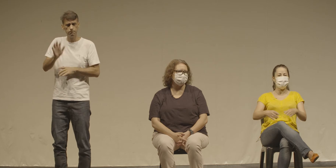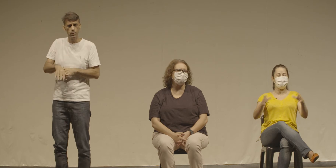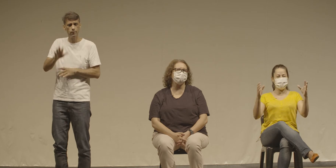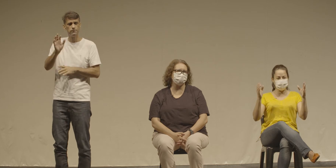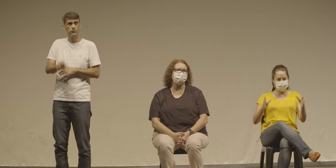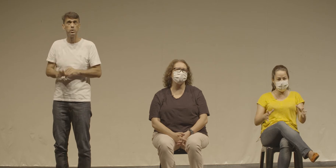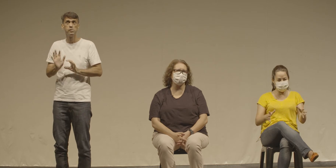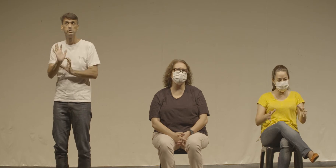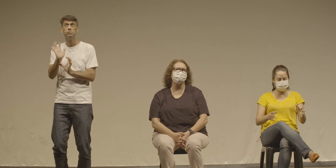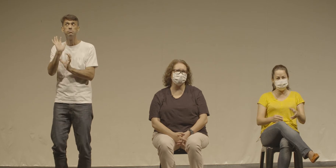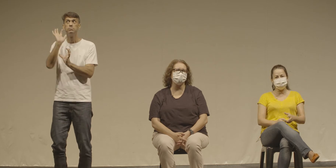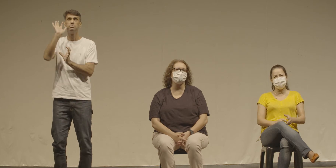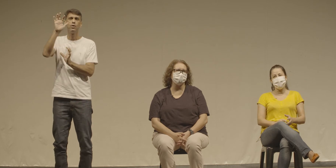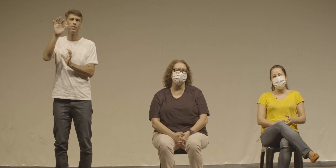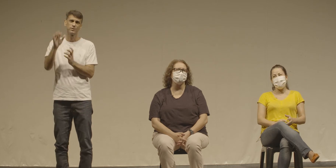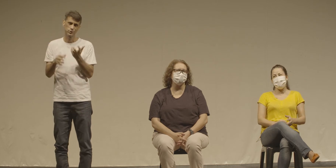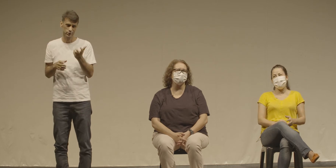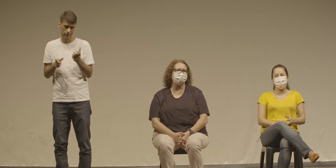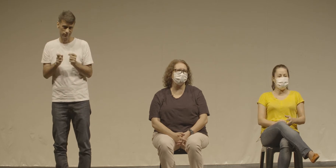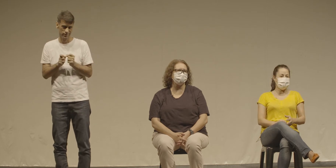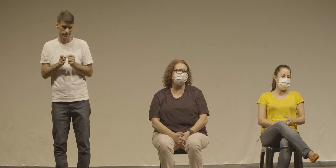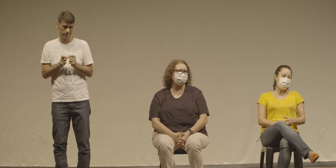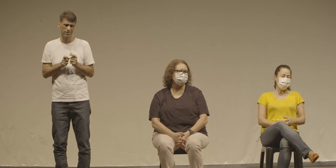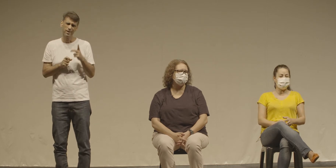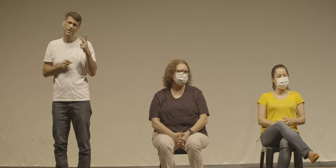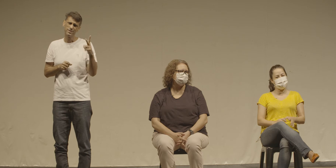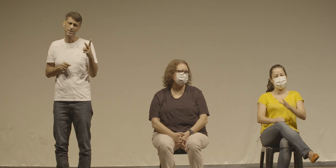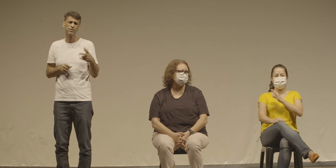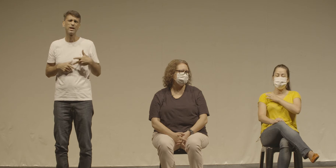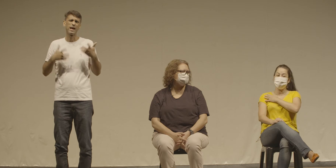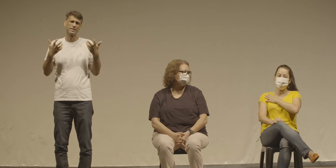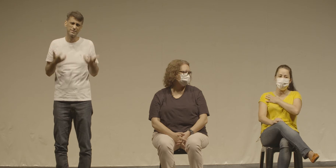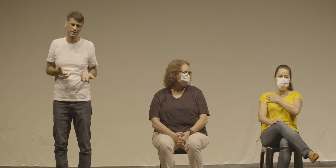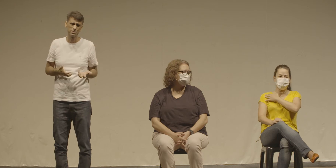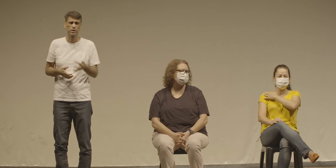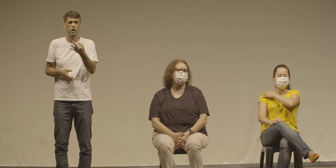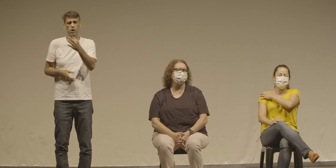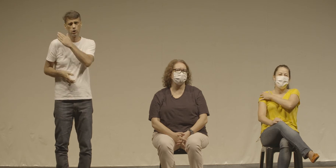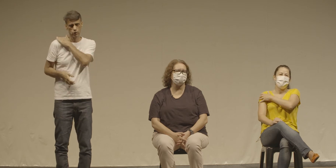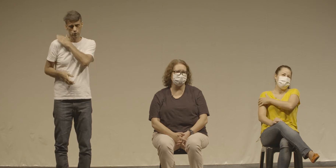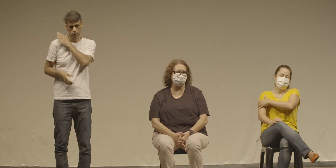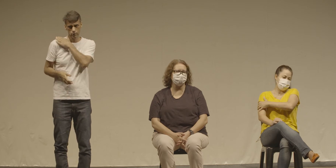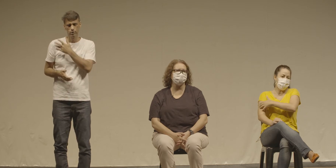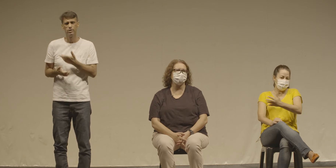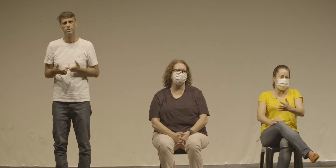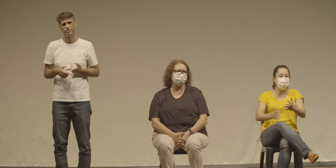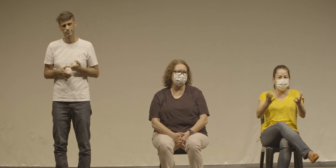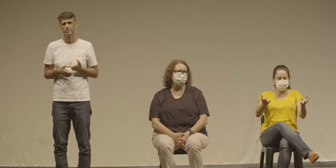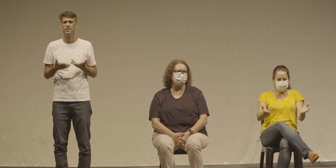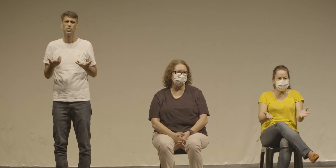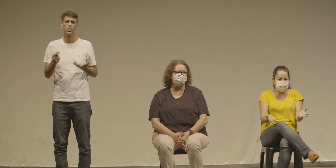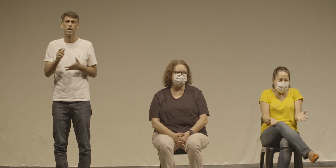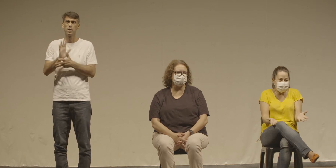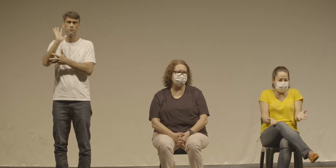gente queria que ficasse daquele jeito. E ela já é uma senhora, já está cansada, já tem um problema no ombro. Tanto que, obviamente, não